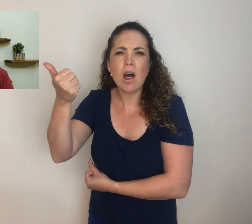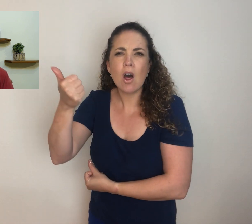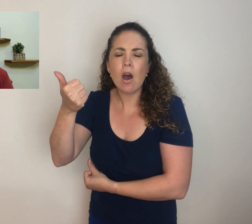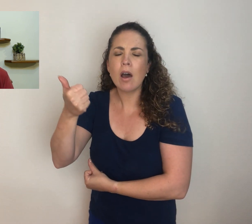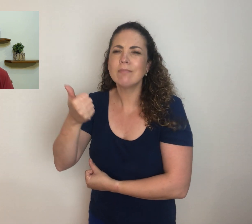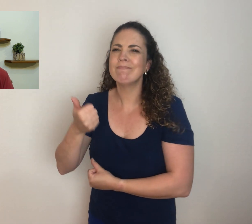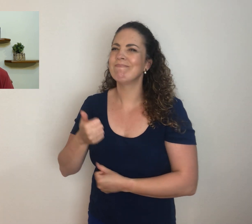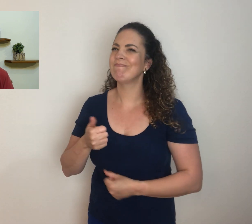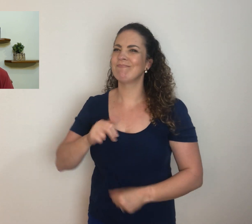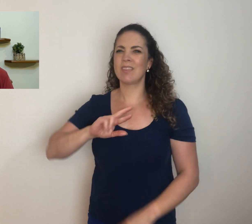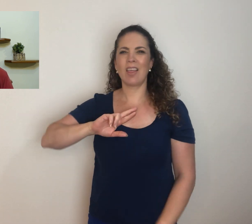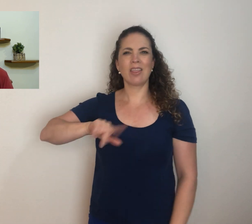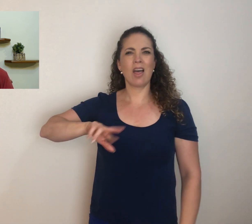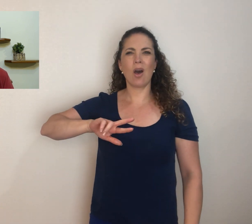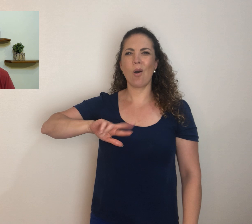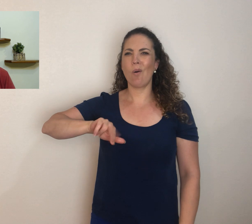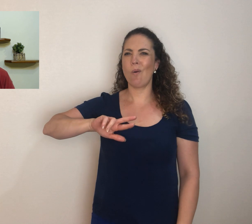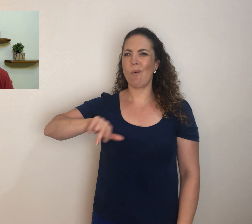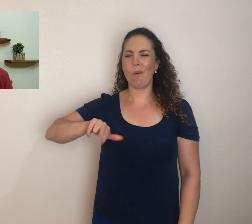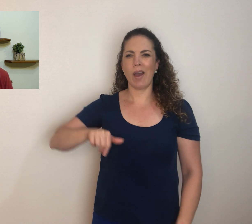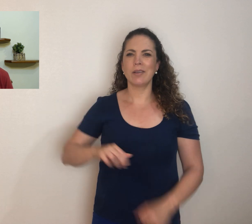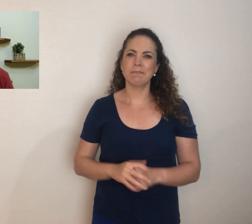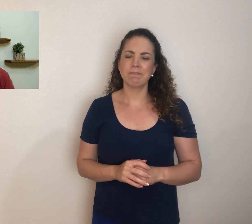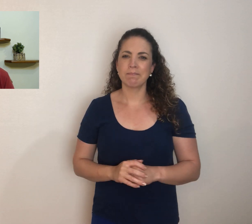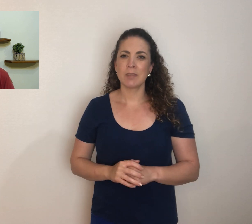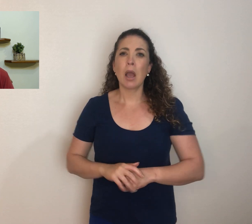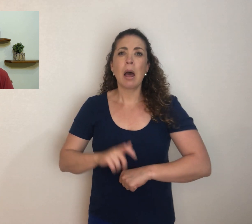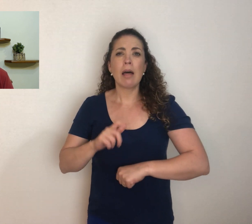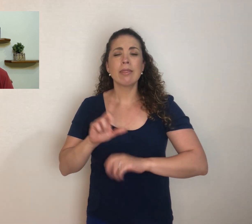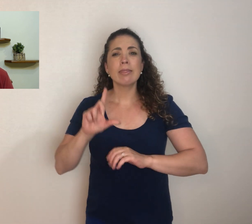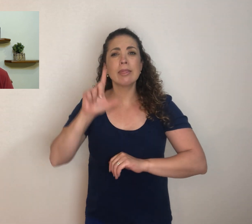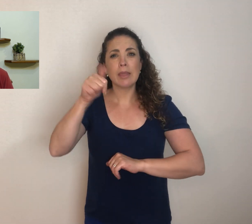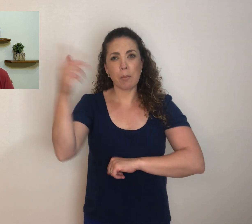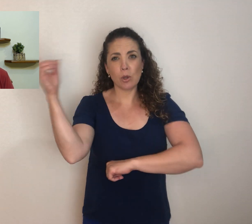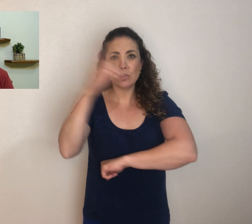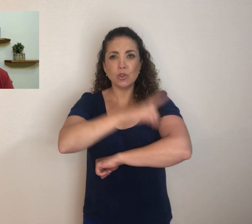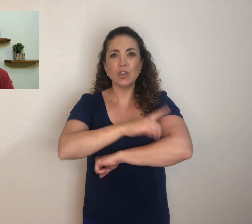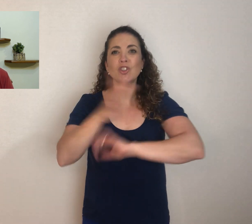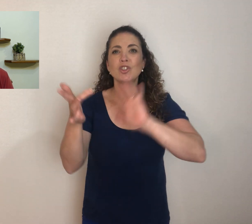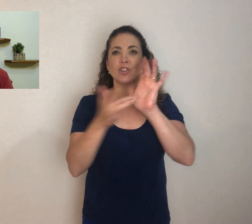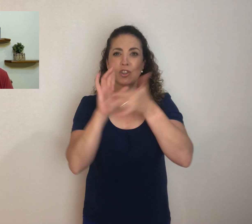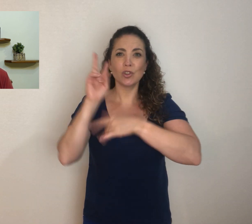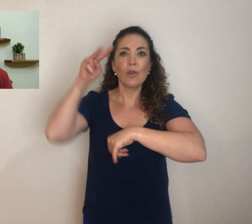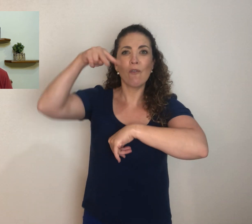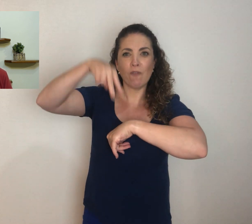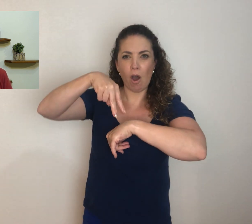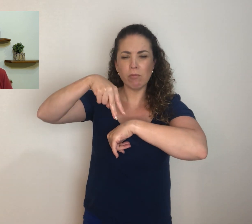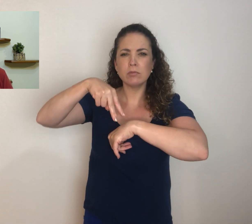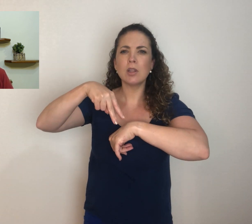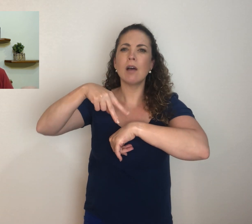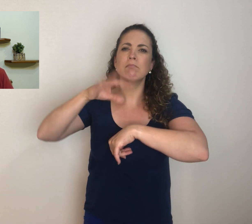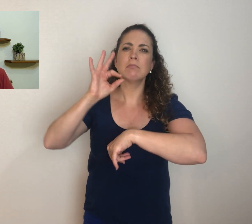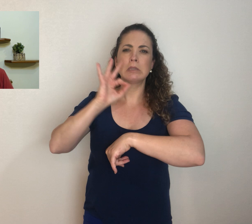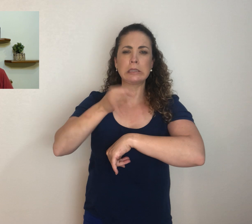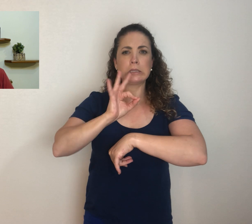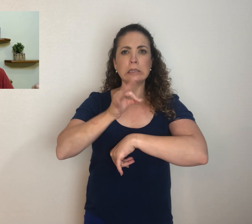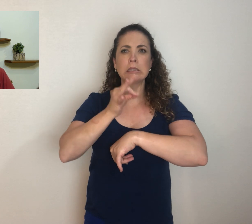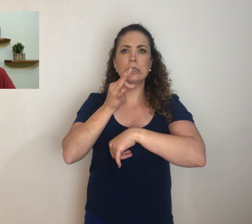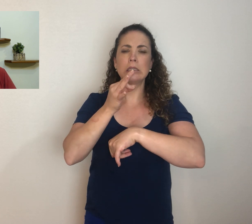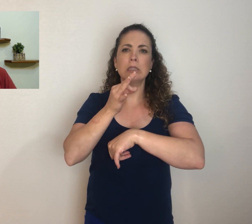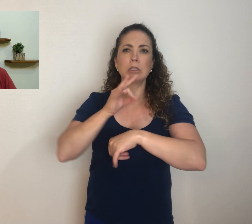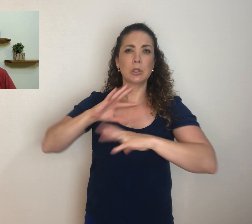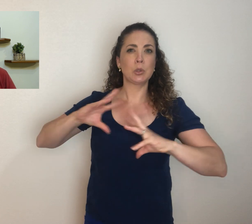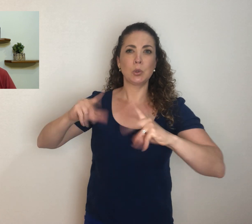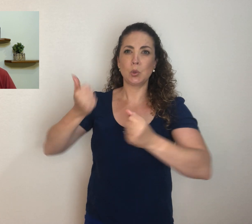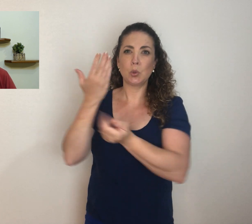as coisas no lugar, vai terminar com toda a injustiça. Mas antes disso, a coisa